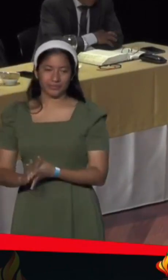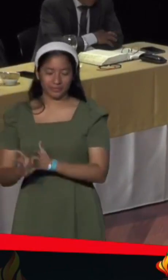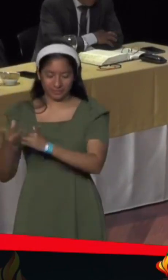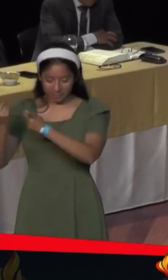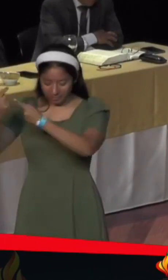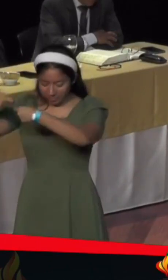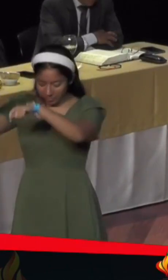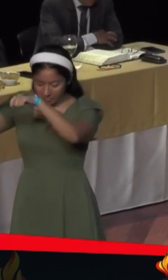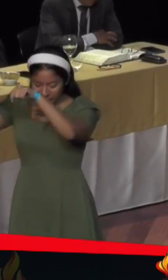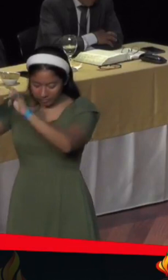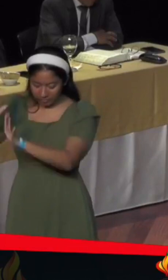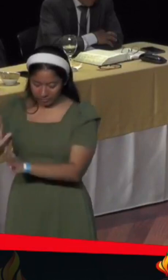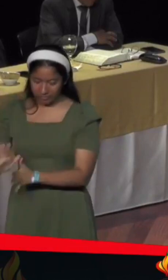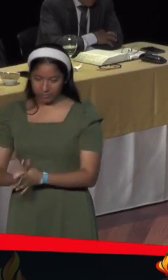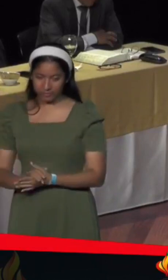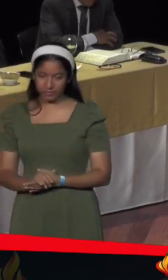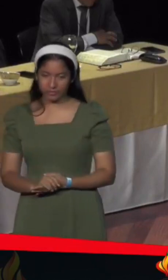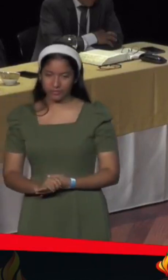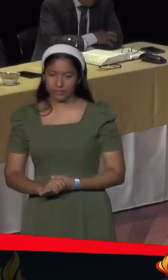Aleluya.